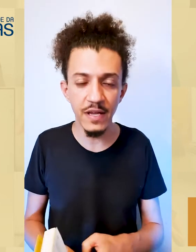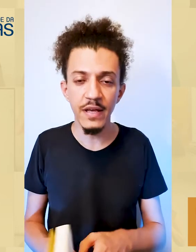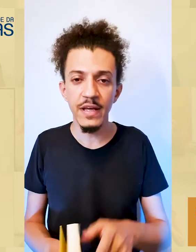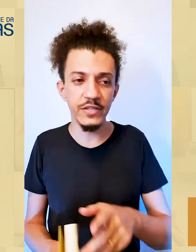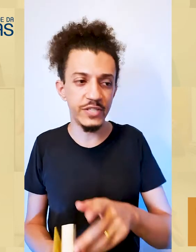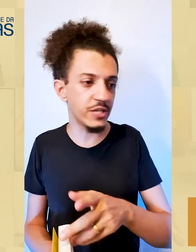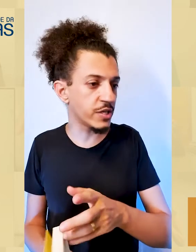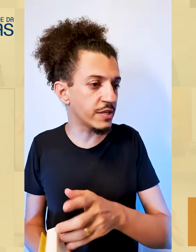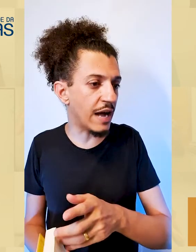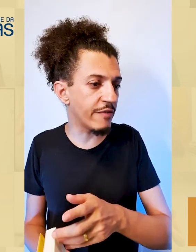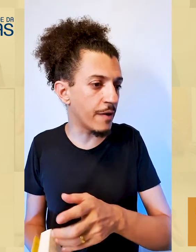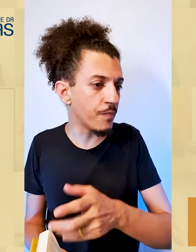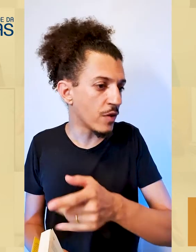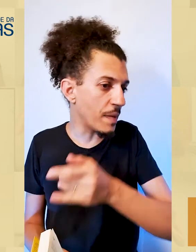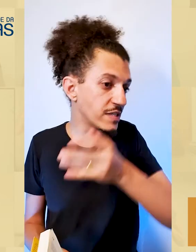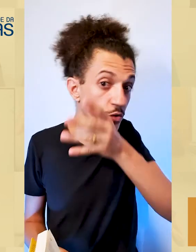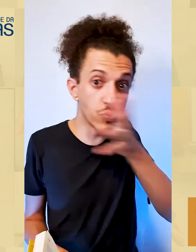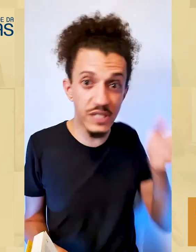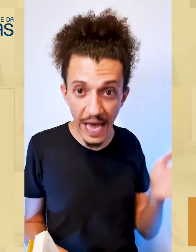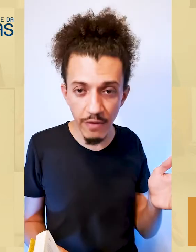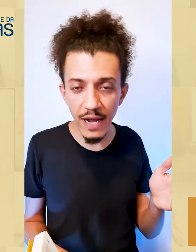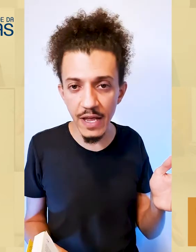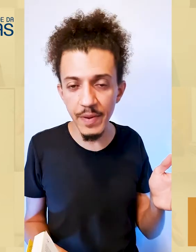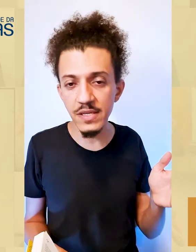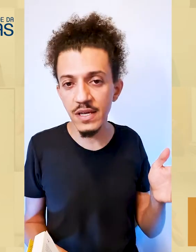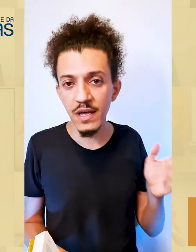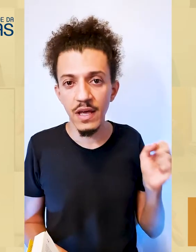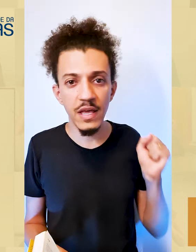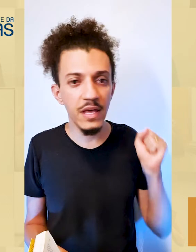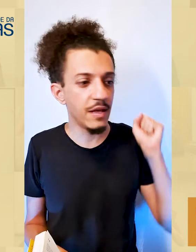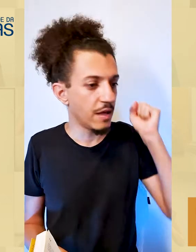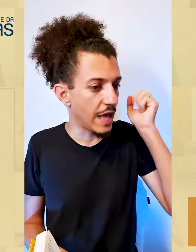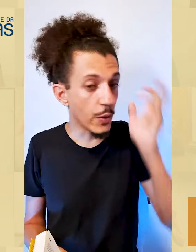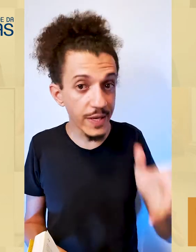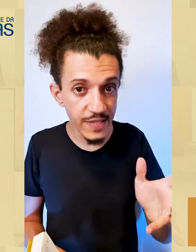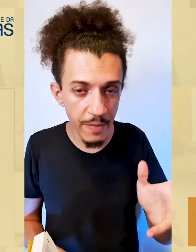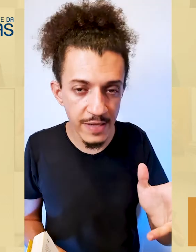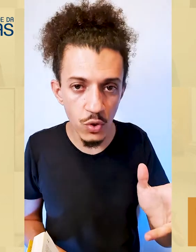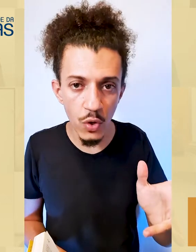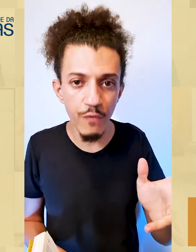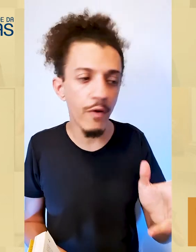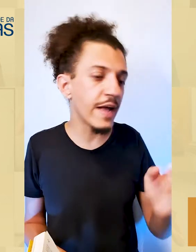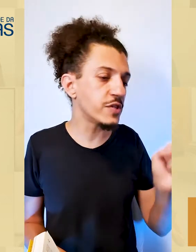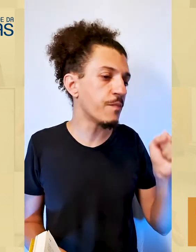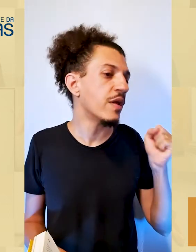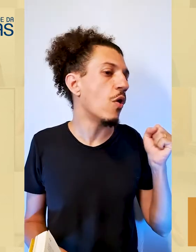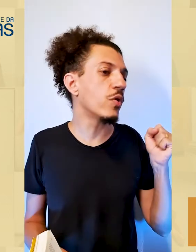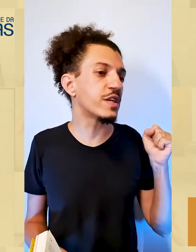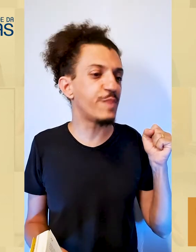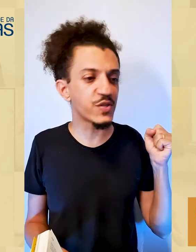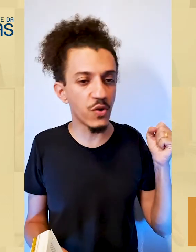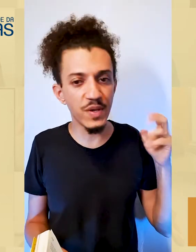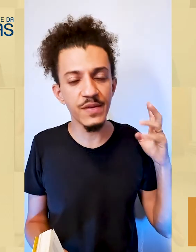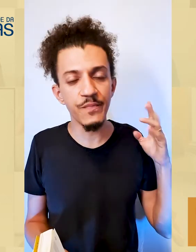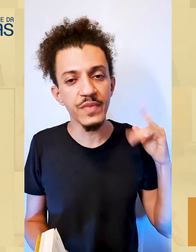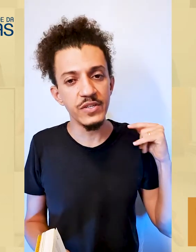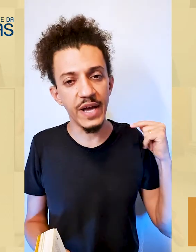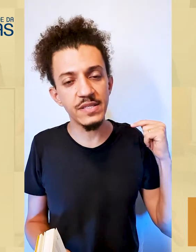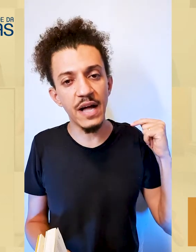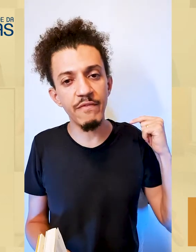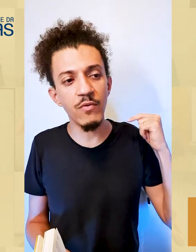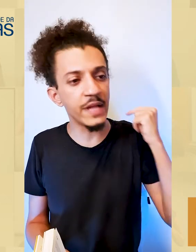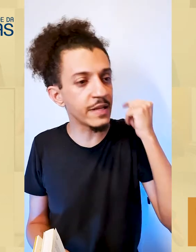Libras. Gente que estava começando do zero na Libras e em 8 semanas se tornou fluente. Outras pessoas